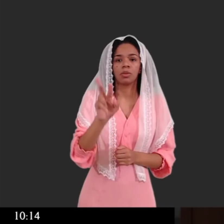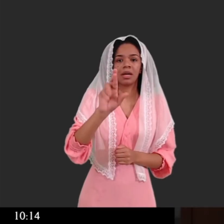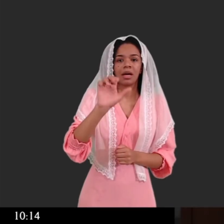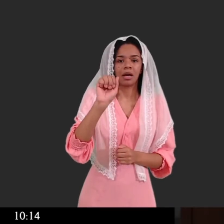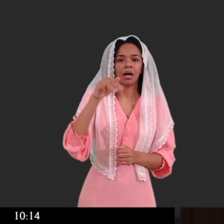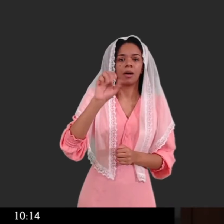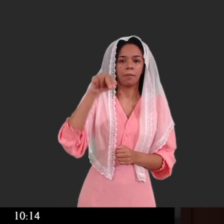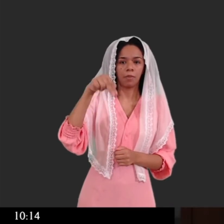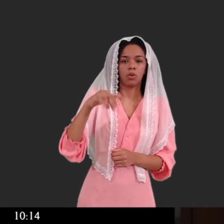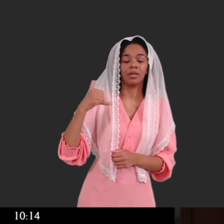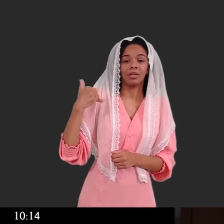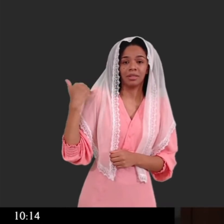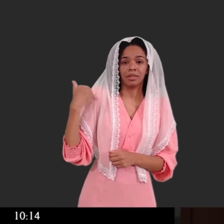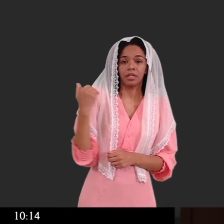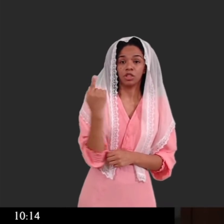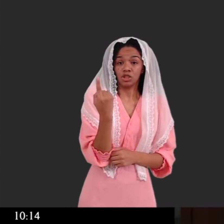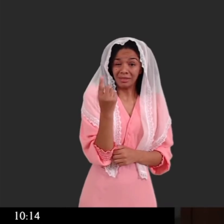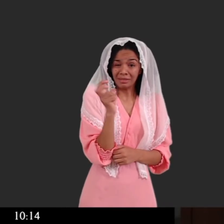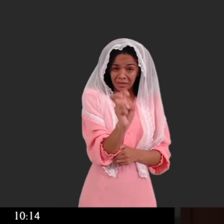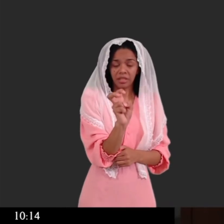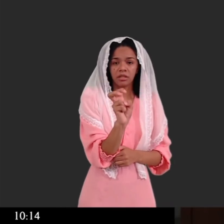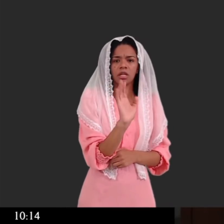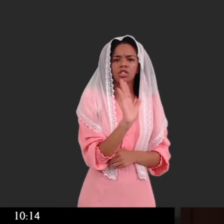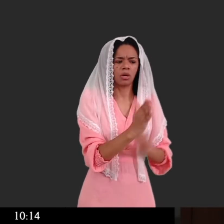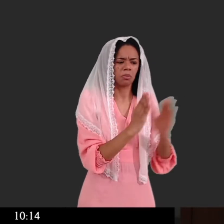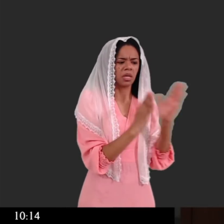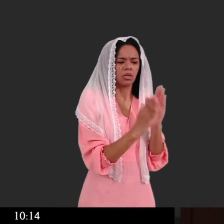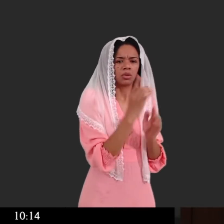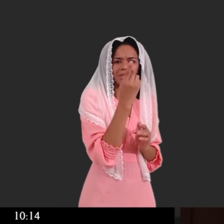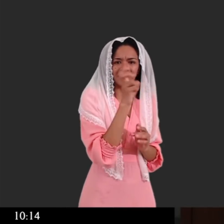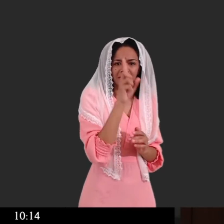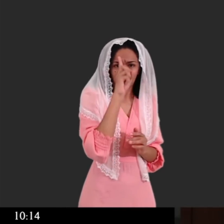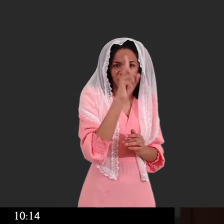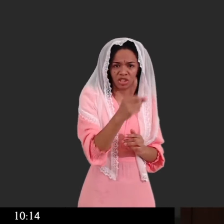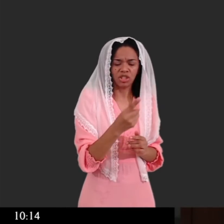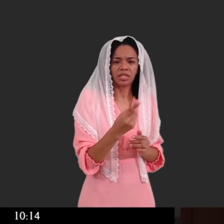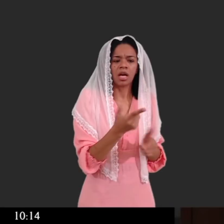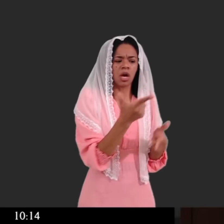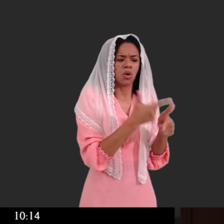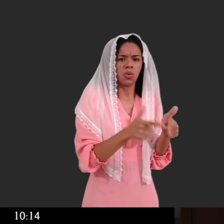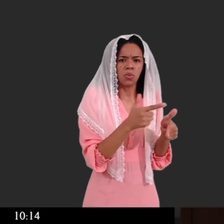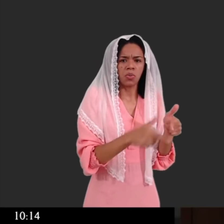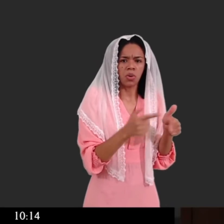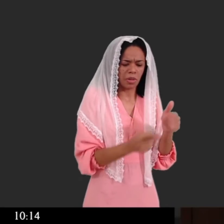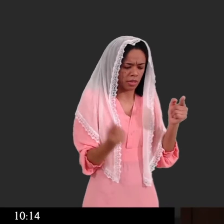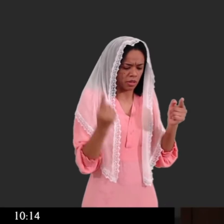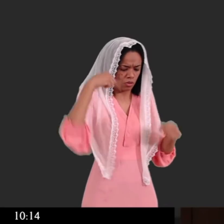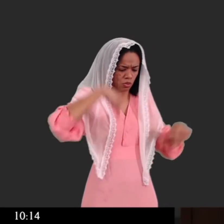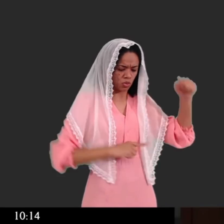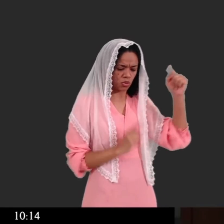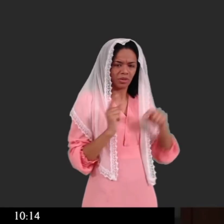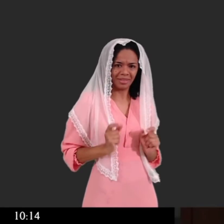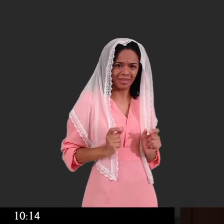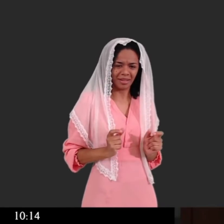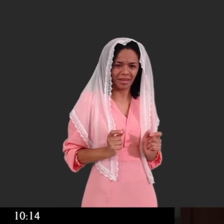menino de 15 anos, está há 15 dias com a bactéria resistente. A família pede oração. Irmão Ademir, cooperador